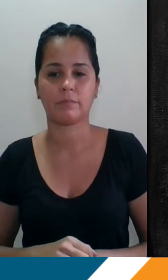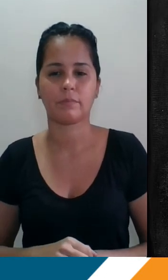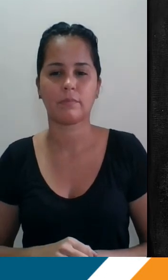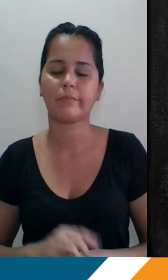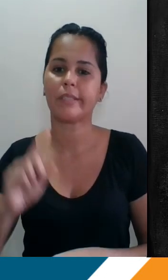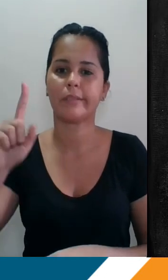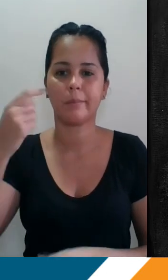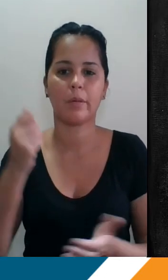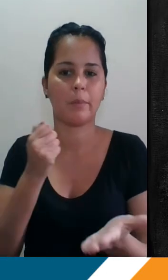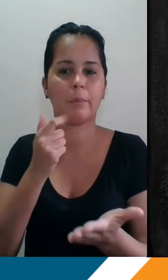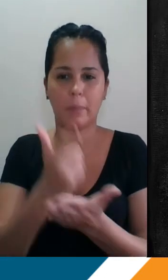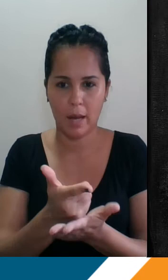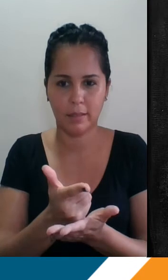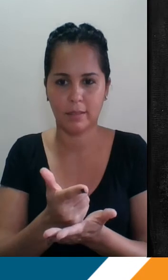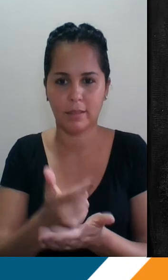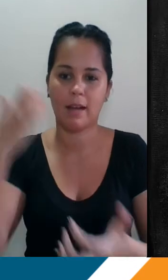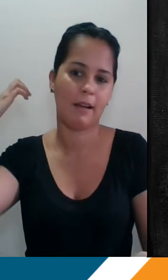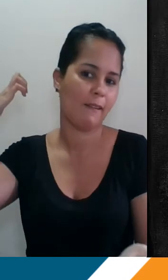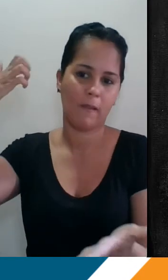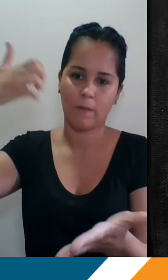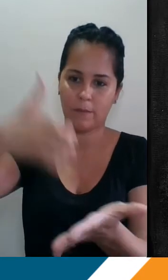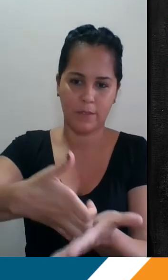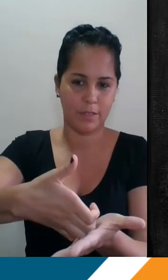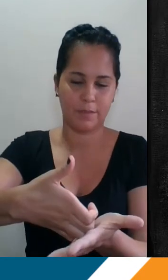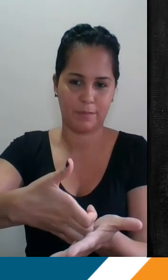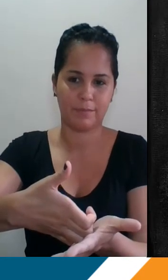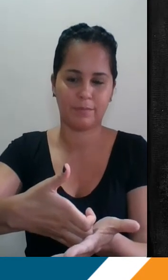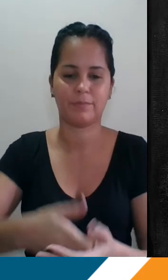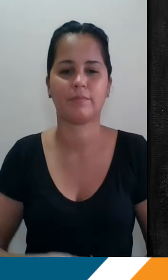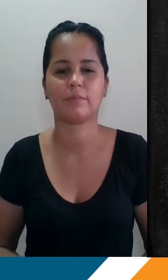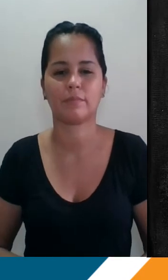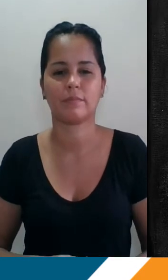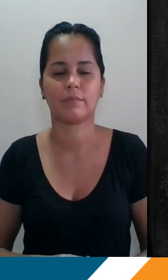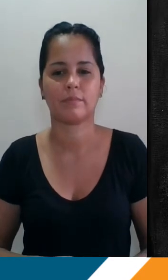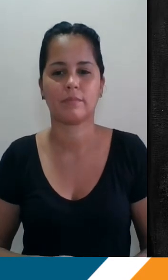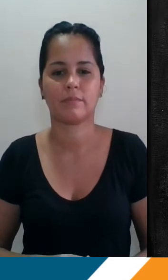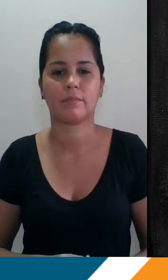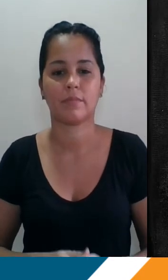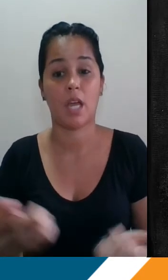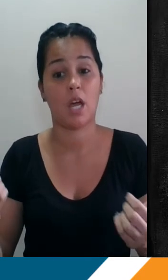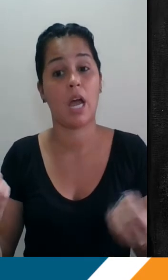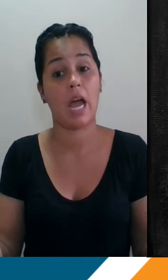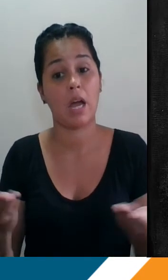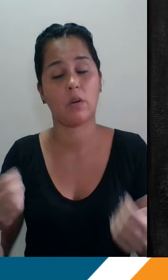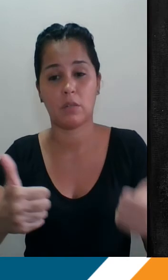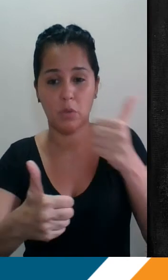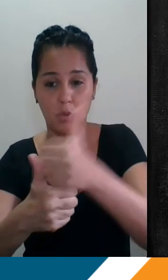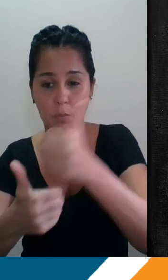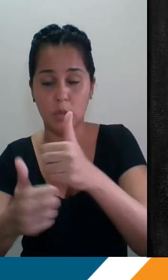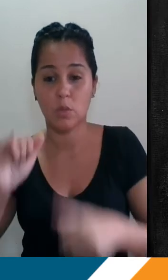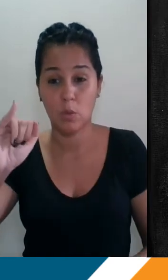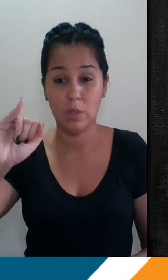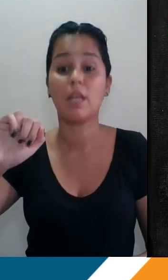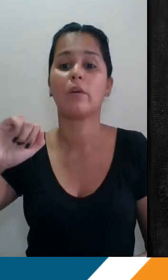ela fosse paga no momento imediato da compra, ou seja, no valor recente. Substituir o I, que é a